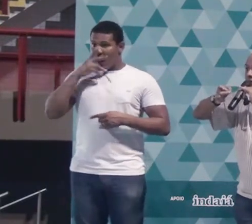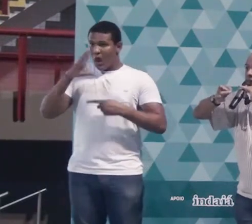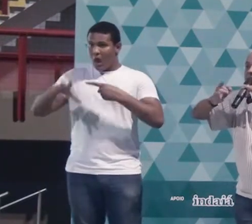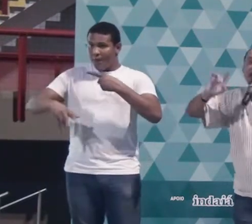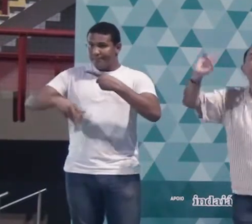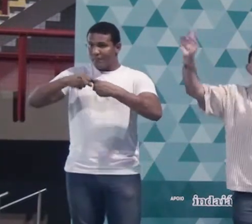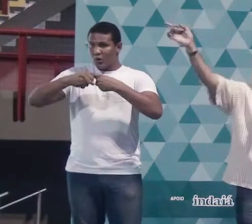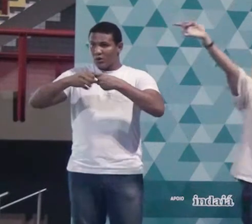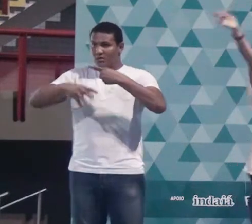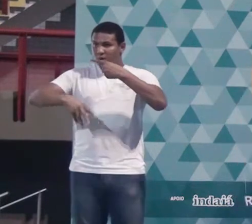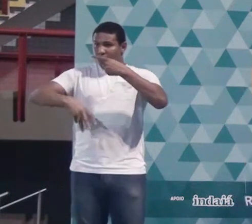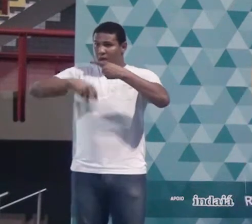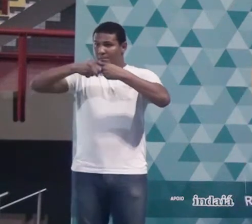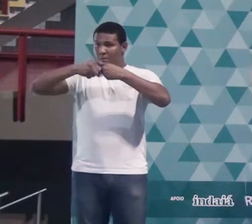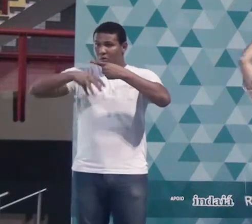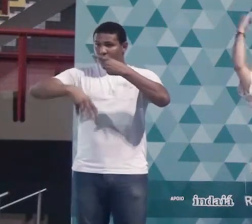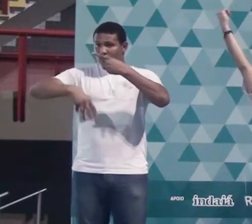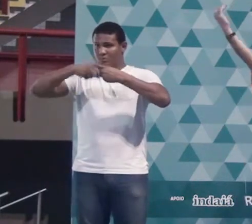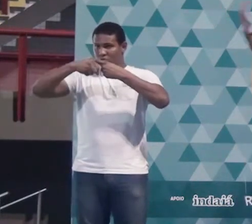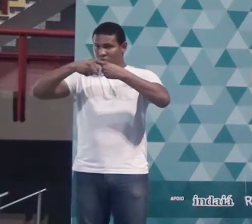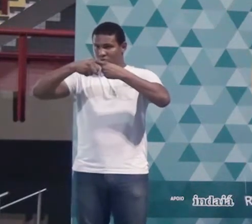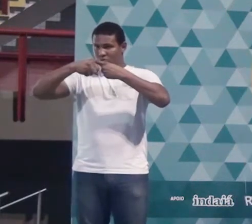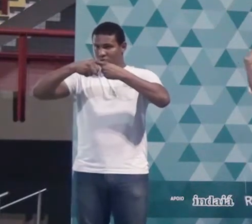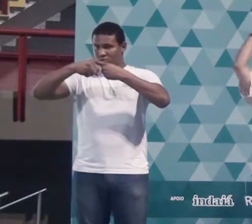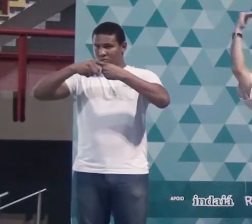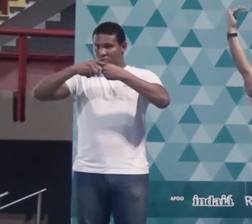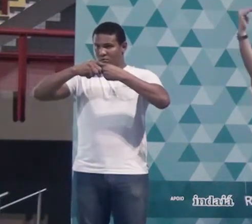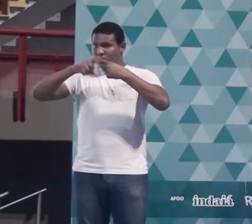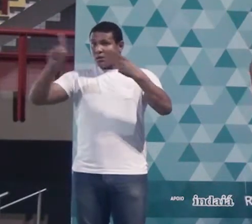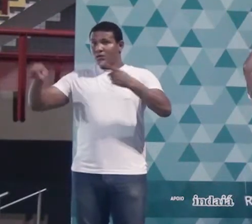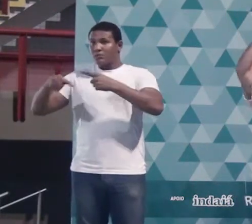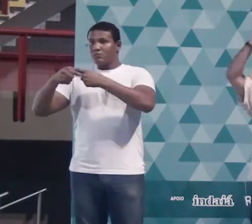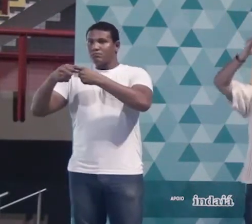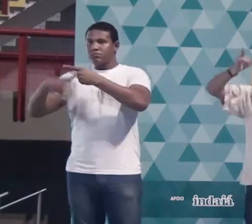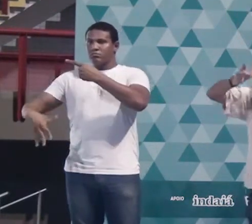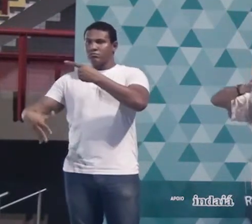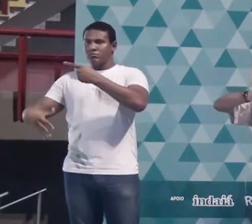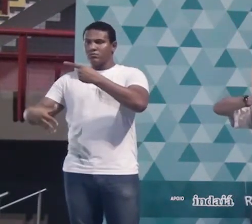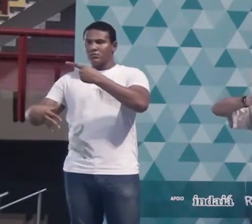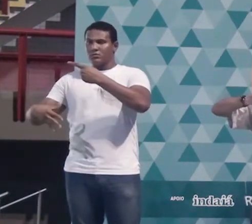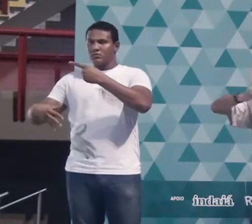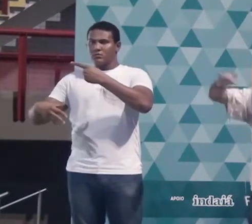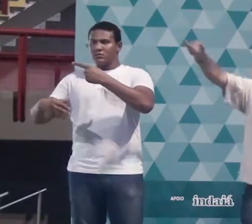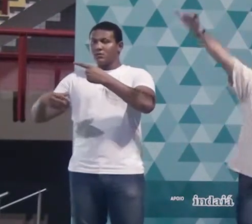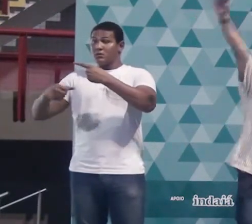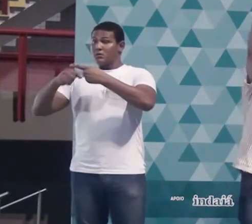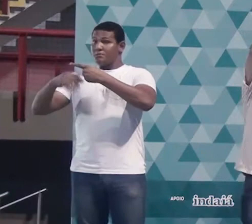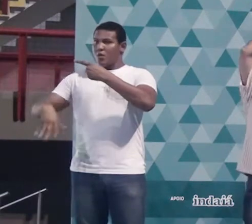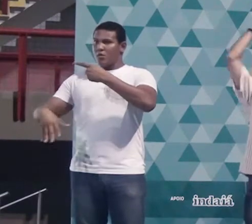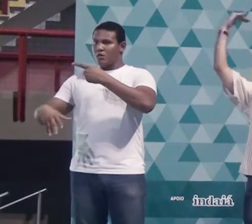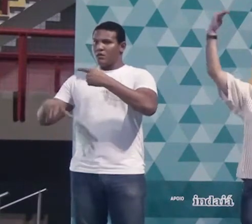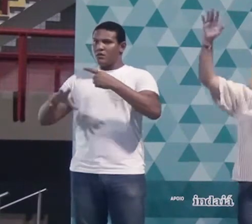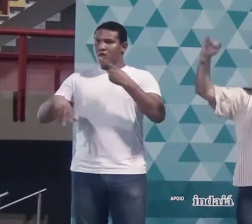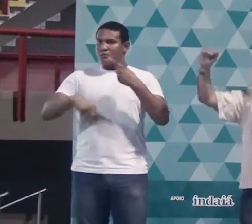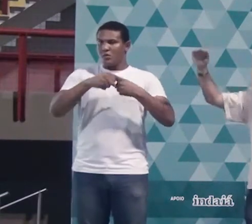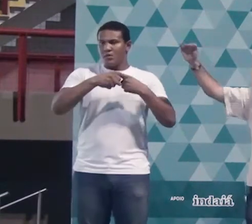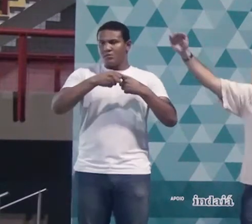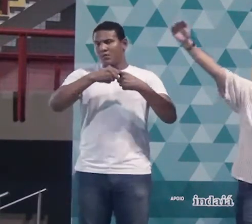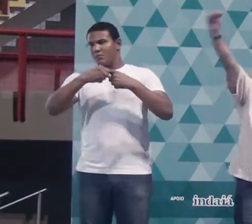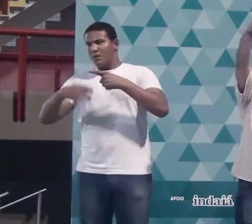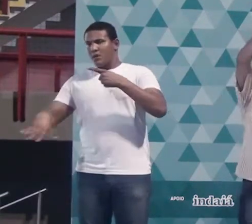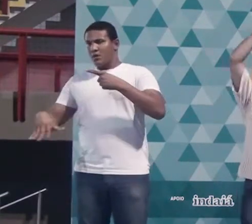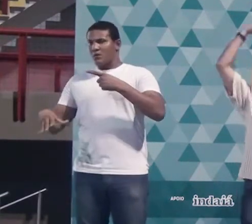específico. Hiperônimo, palavra de sentido genérico. Hipônimo, hiperônimo.